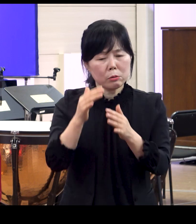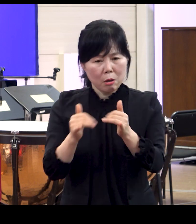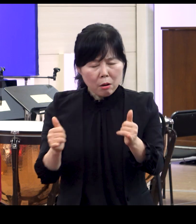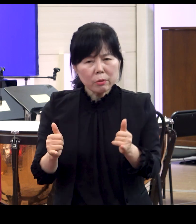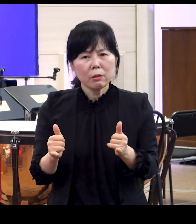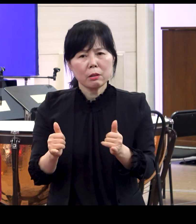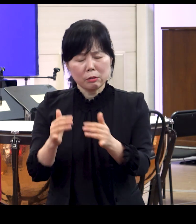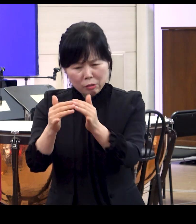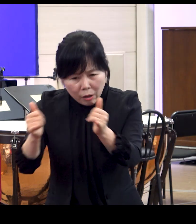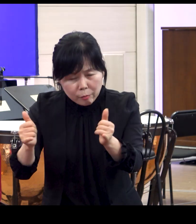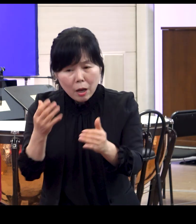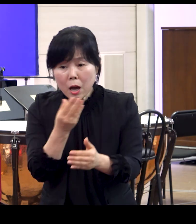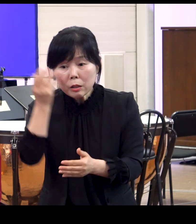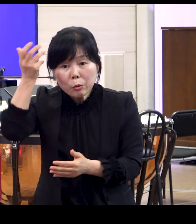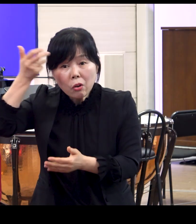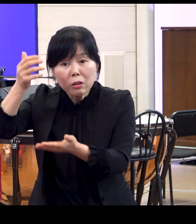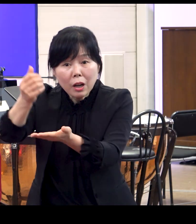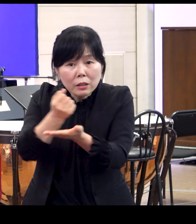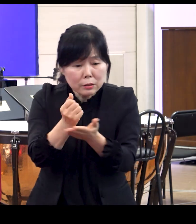되었기 때문에,